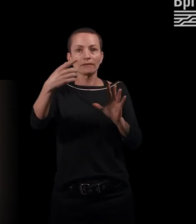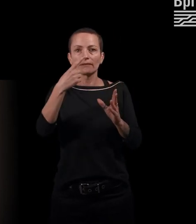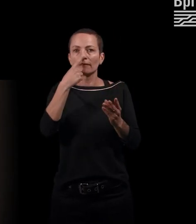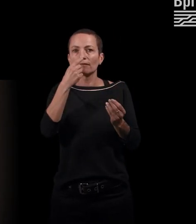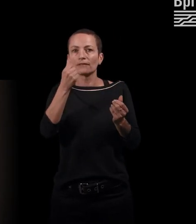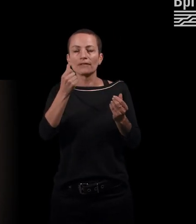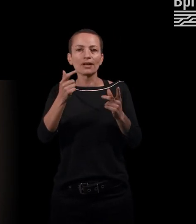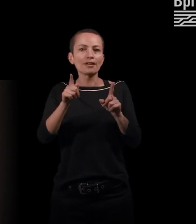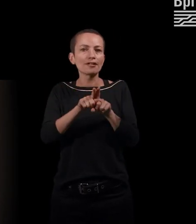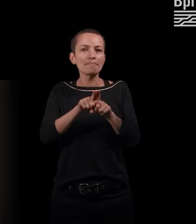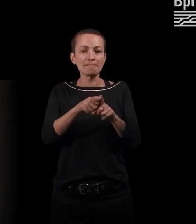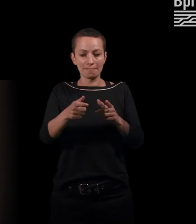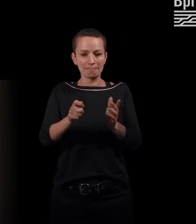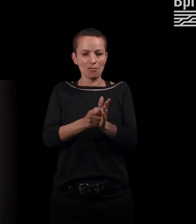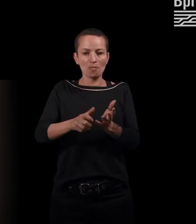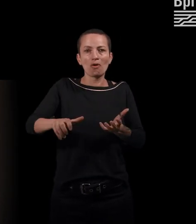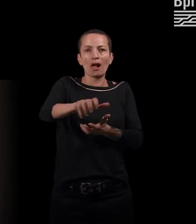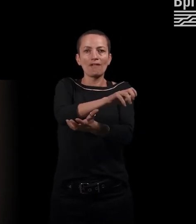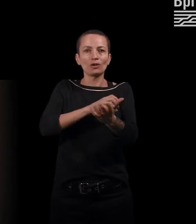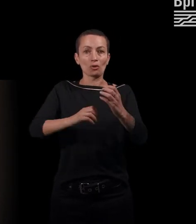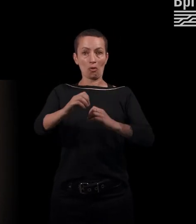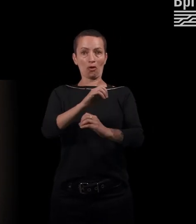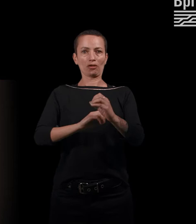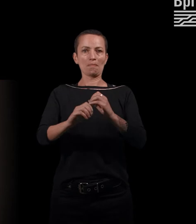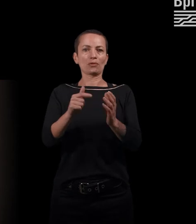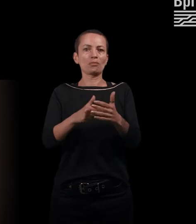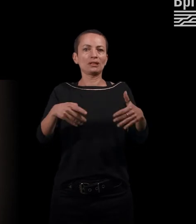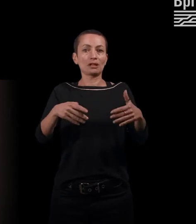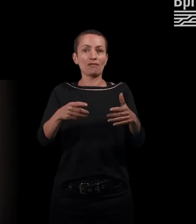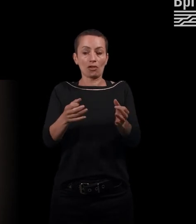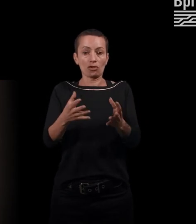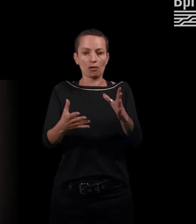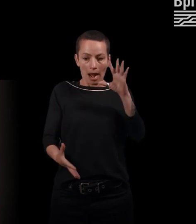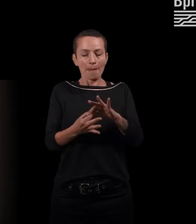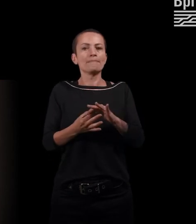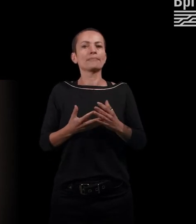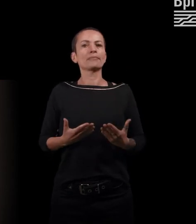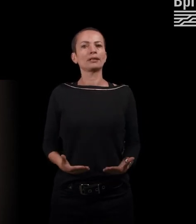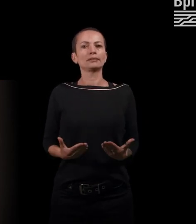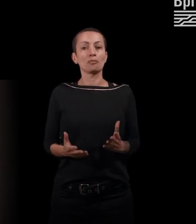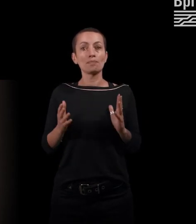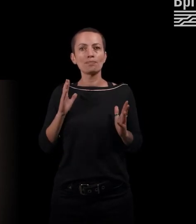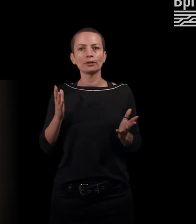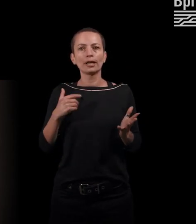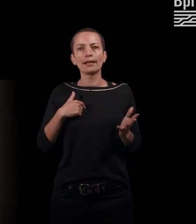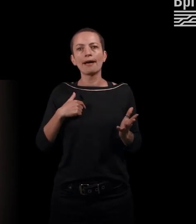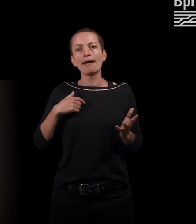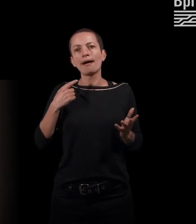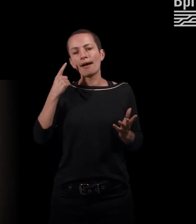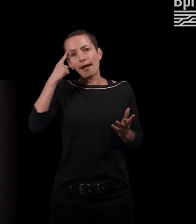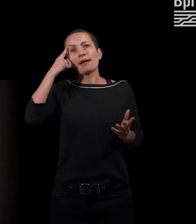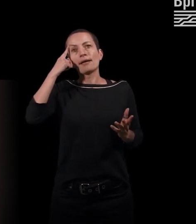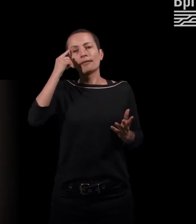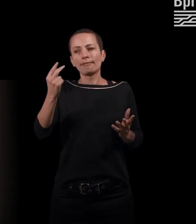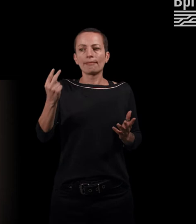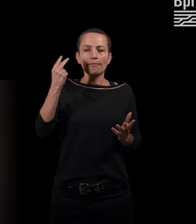où on sent que le moment de la Révolution, en octobre 2019, est un temps du présent où peut-être on va pouvoir repenser